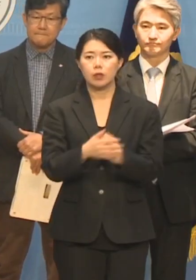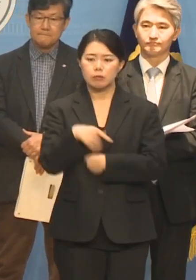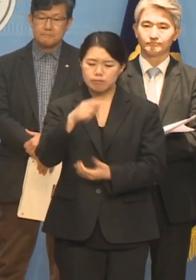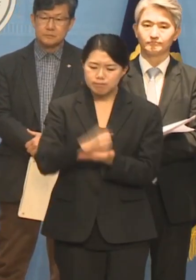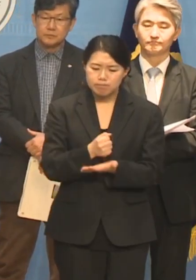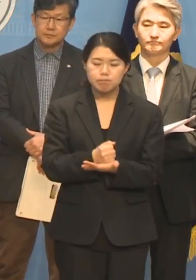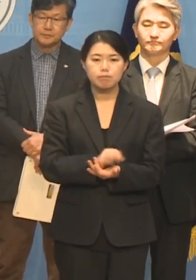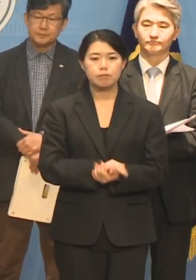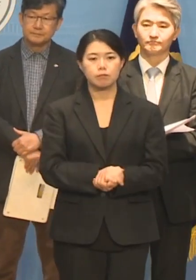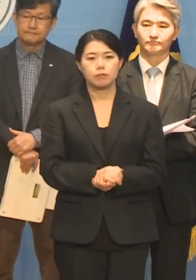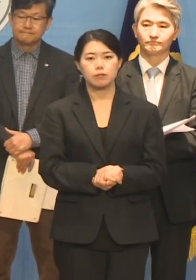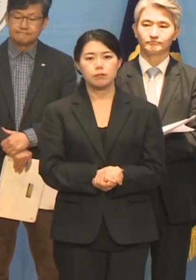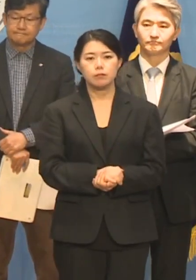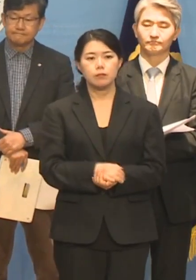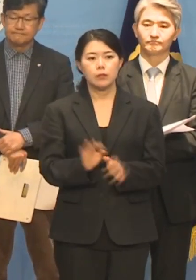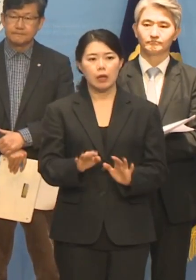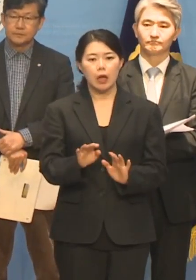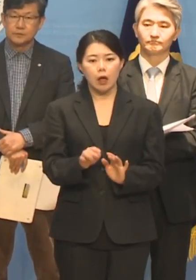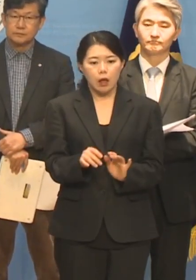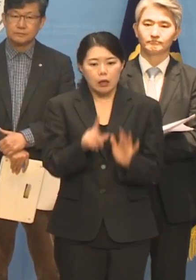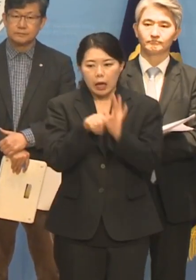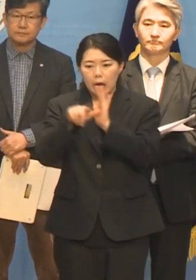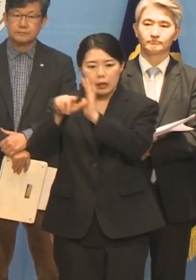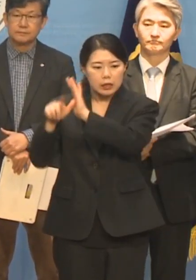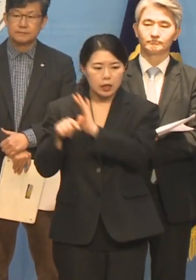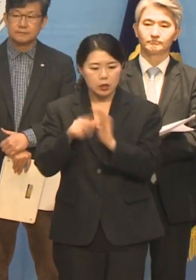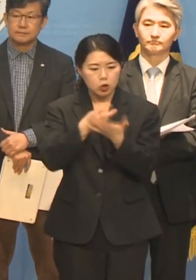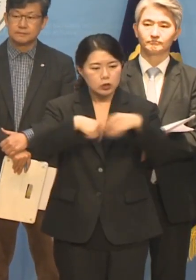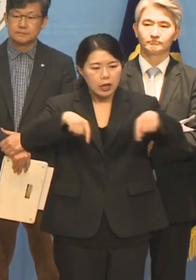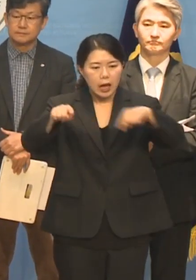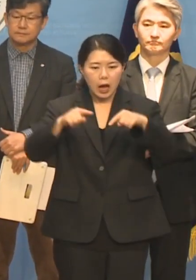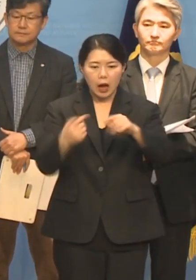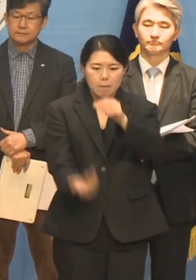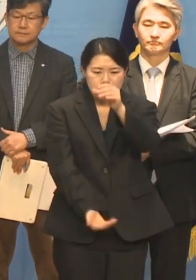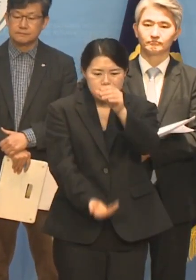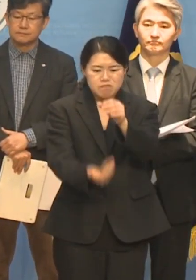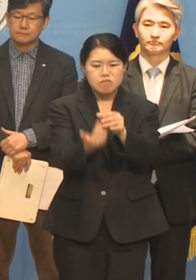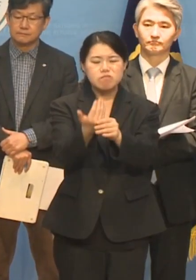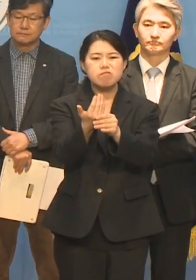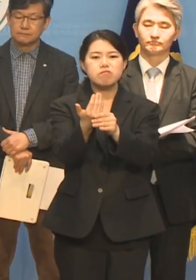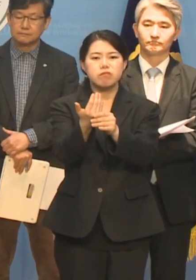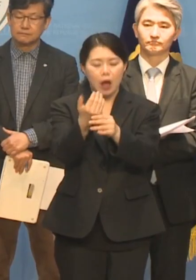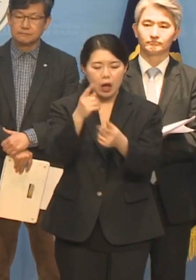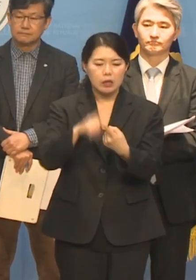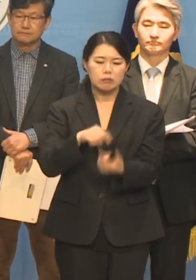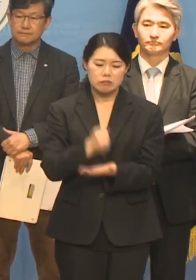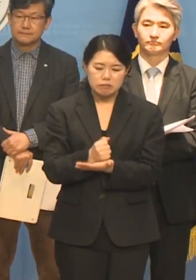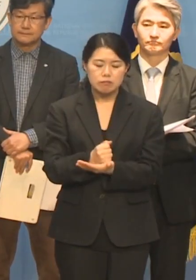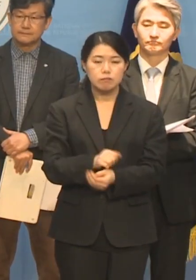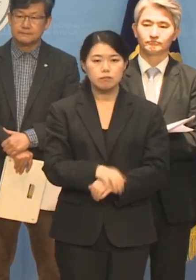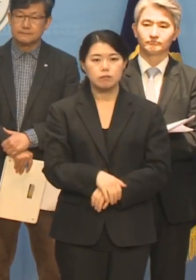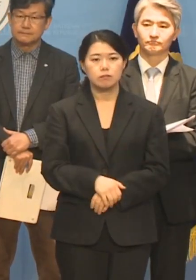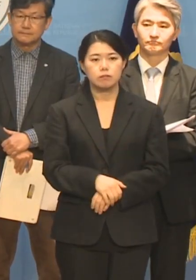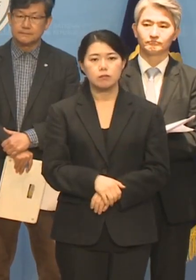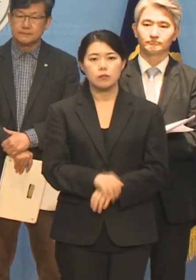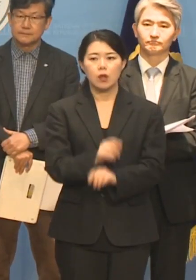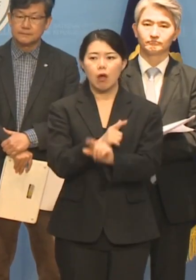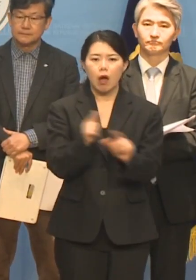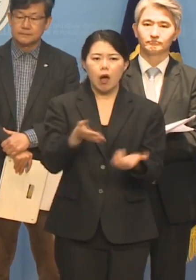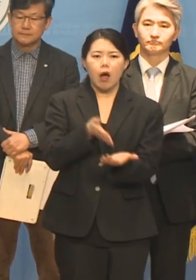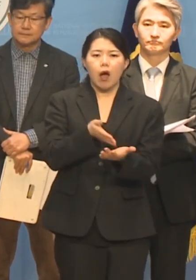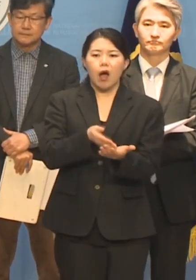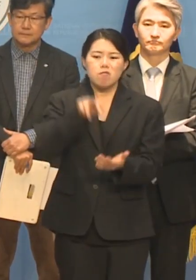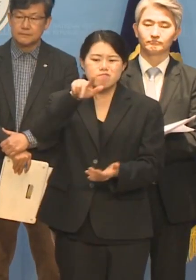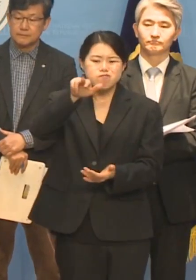받는 겁니다. 그래서 즉흥 정책의 참사라고 오세훈의 이번 정책을 비판하고 있습니다. 많은 여론들의